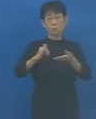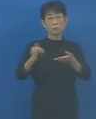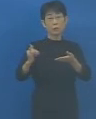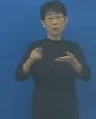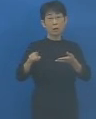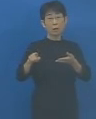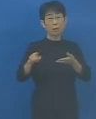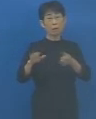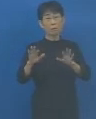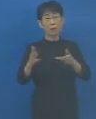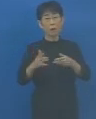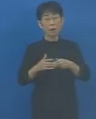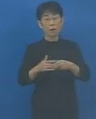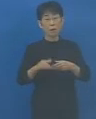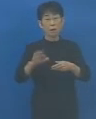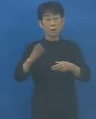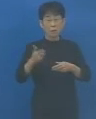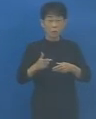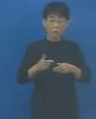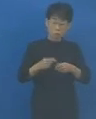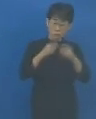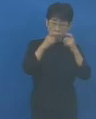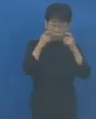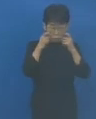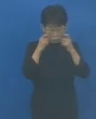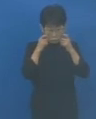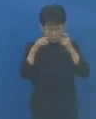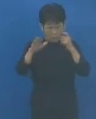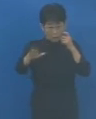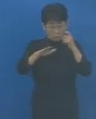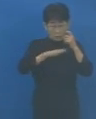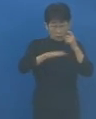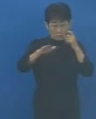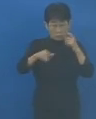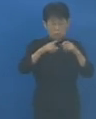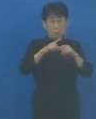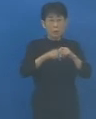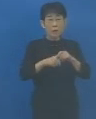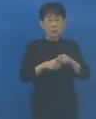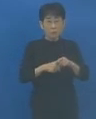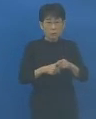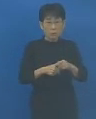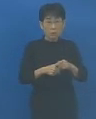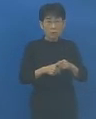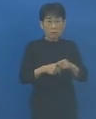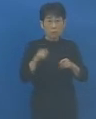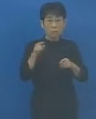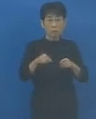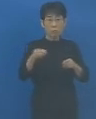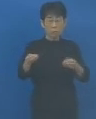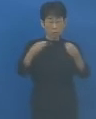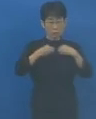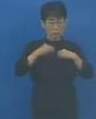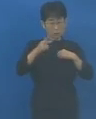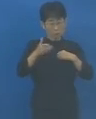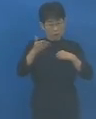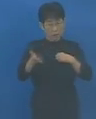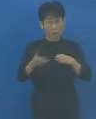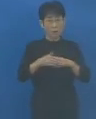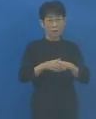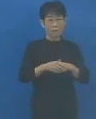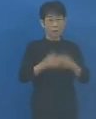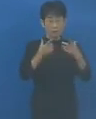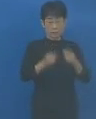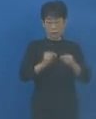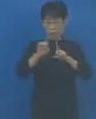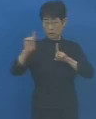ない、それでも感染したのではないかとしか思えない、例もあります。だからやはり、最低限、十分な距離を取